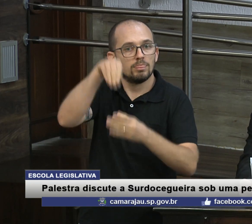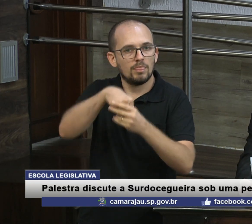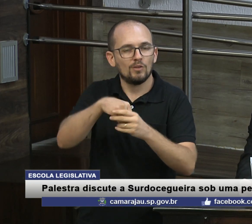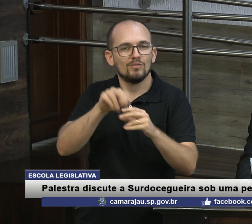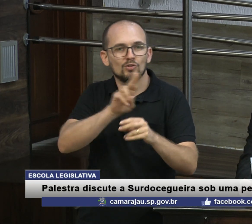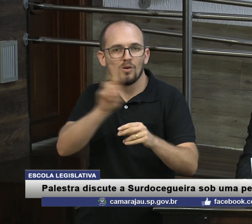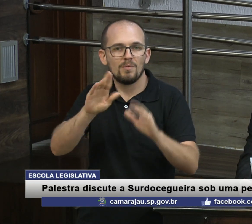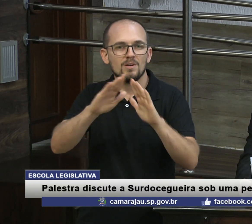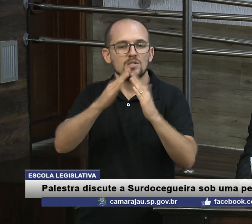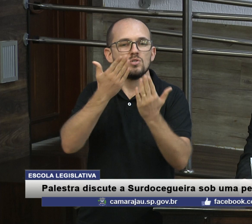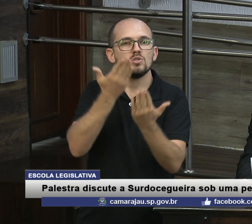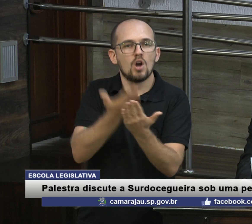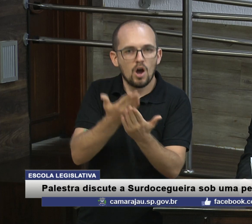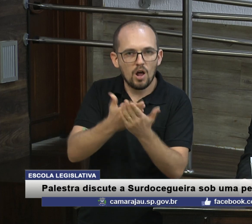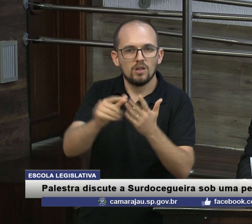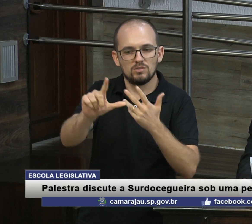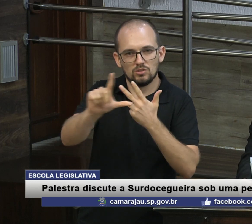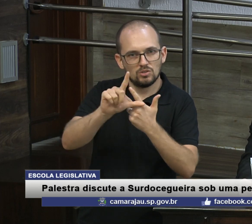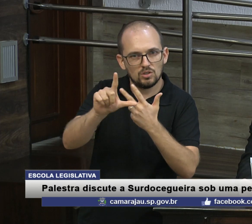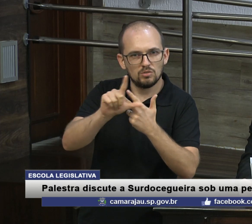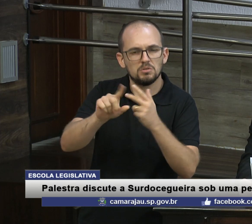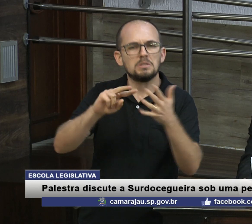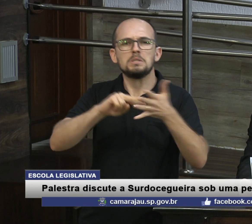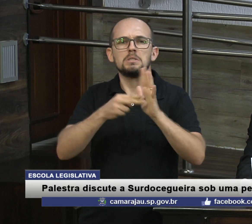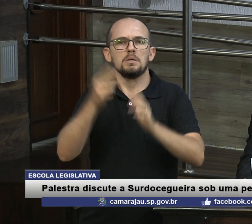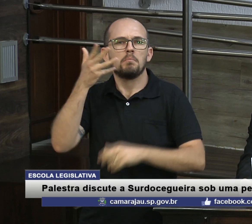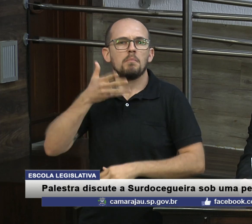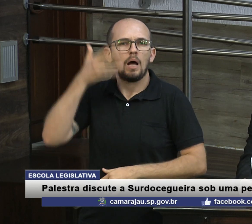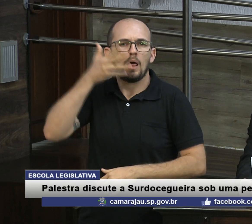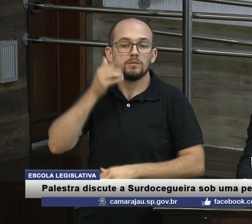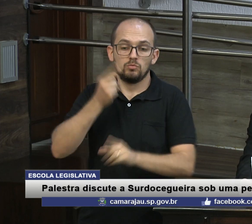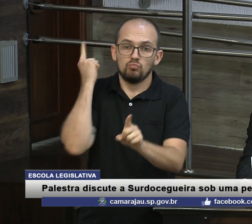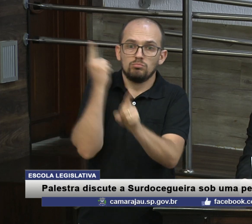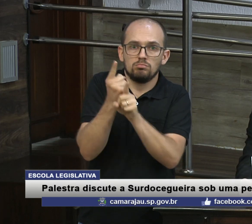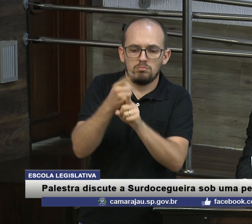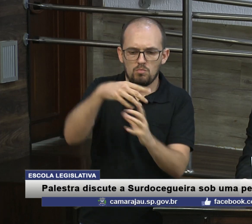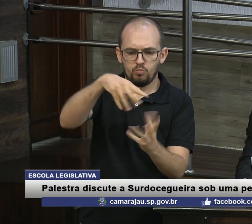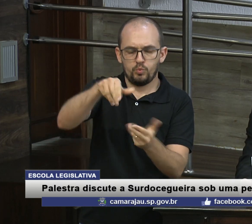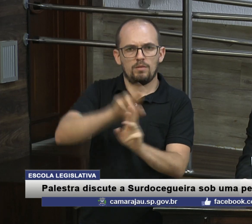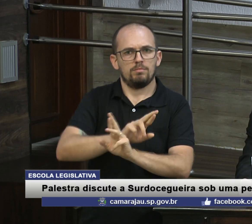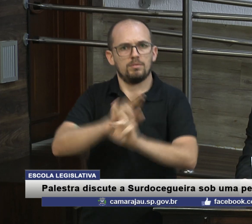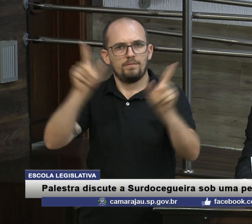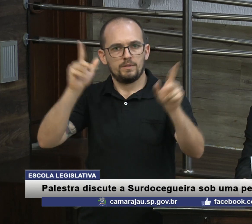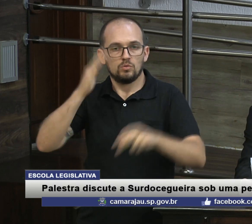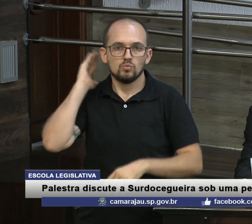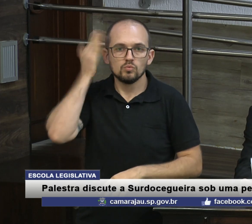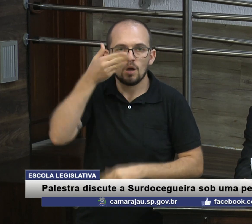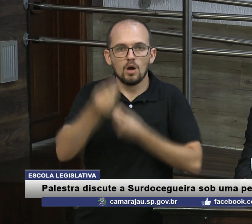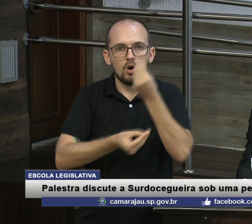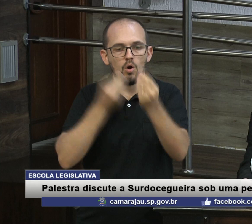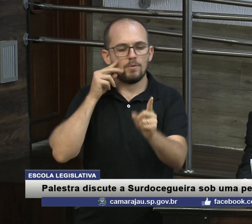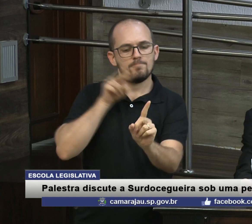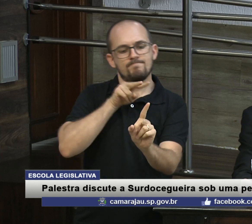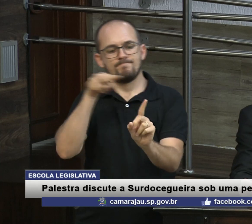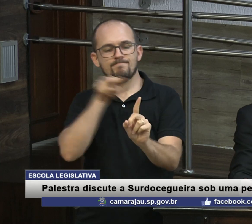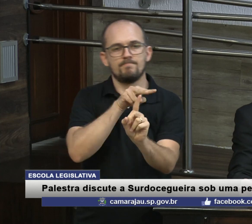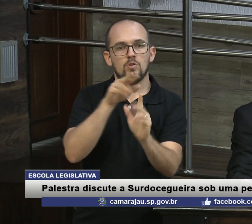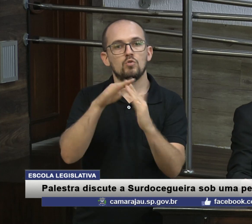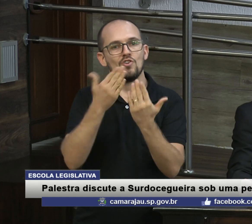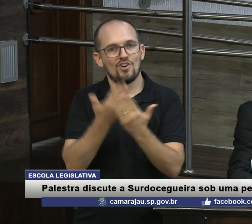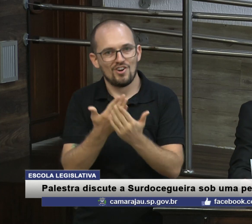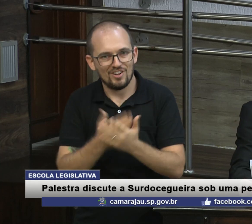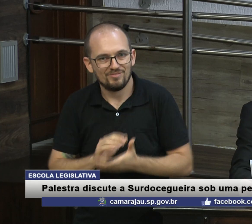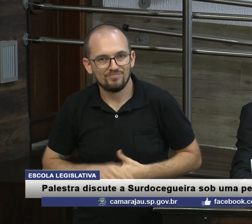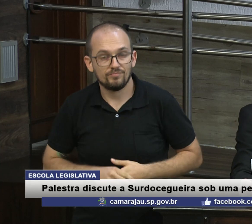palestra Descobrindo um Mundo Diferente, surdo-cegueira sob uma perspectiva educacional. Nós lembramos